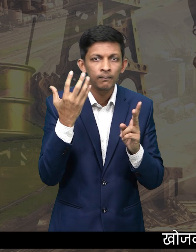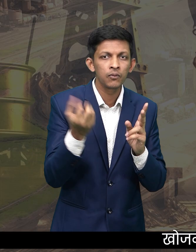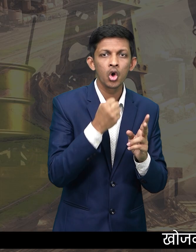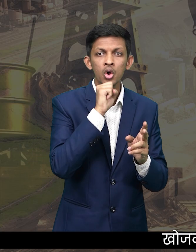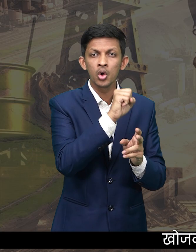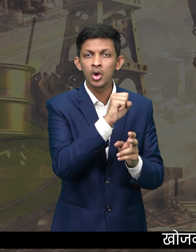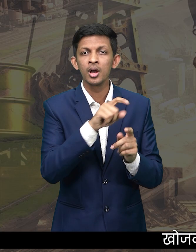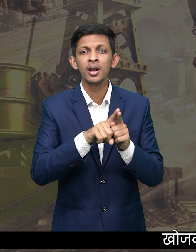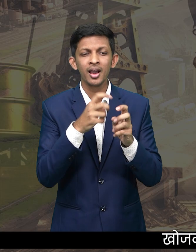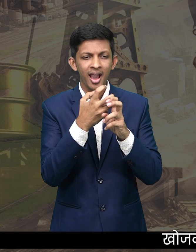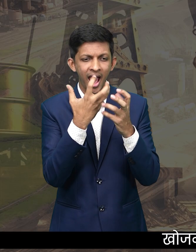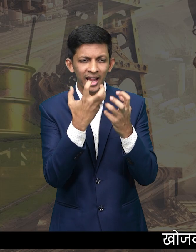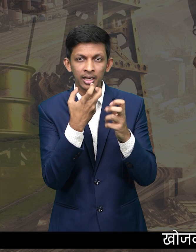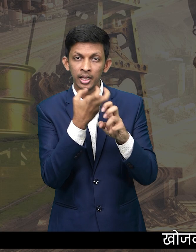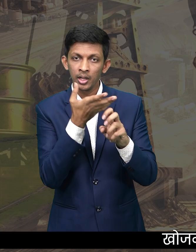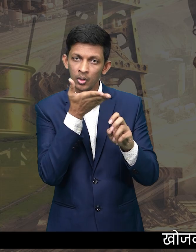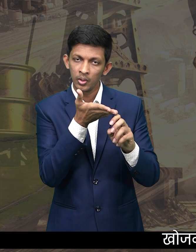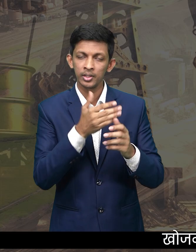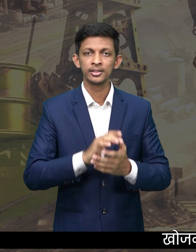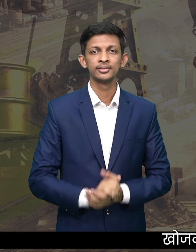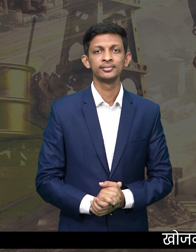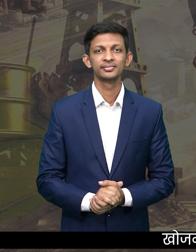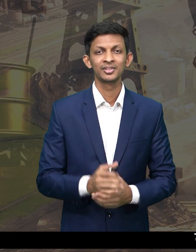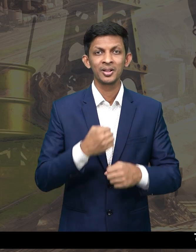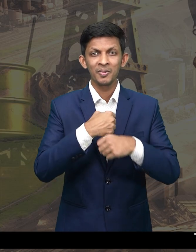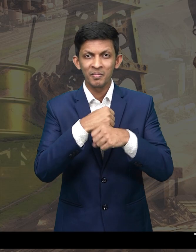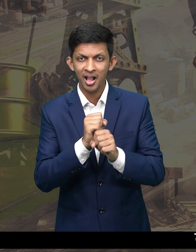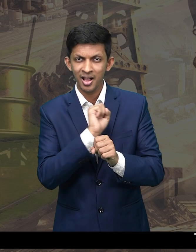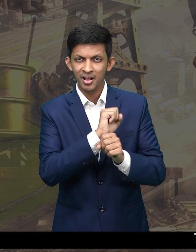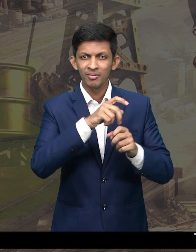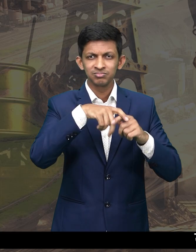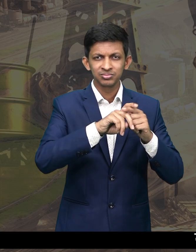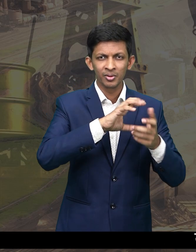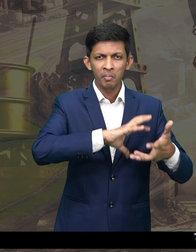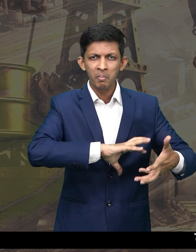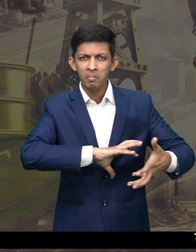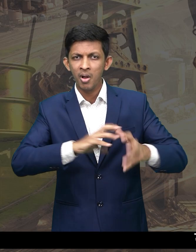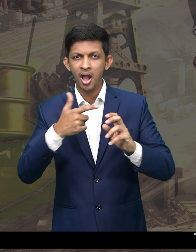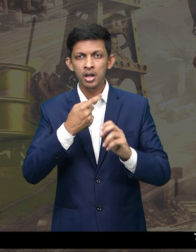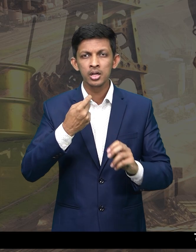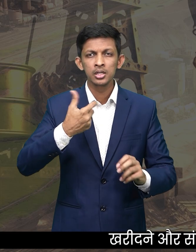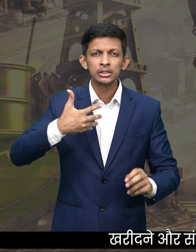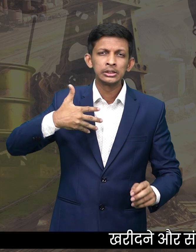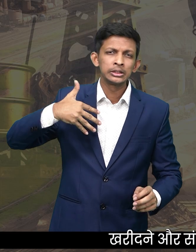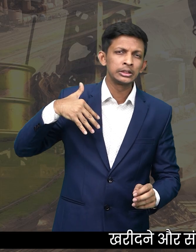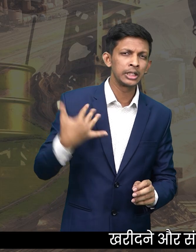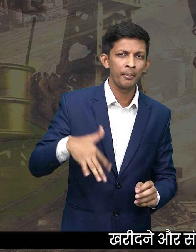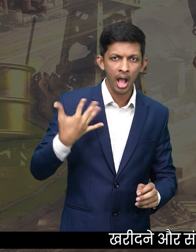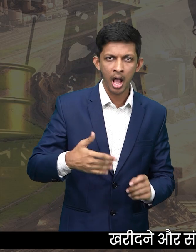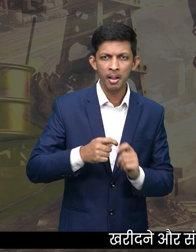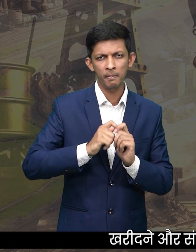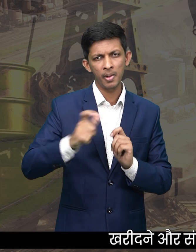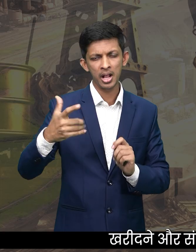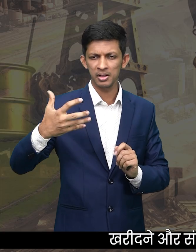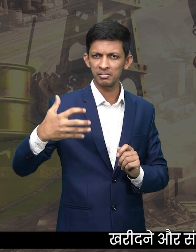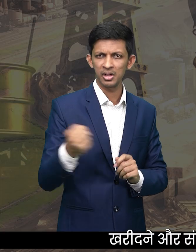निकालने में कठिनाई होती है। यह उपकरण और मशीनरी को खरीदने